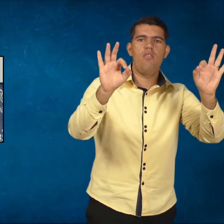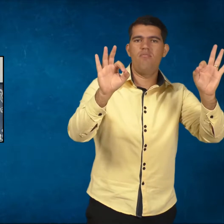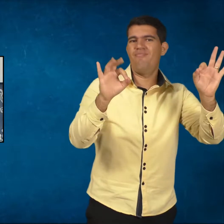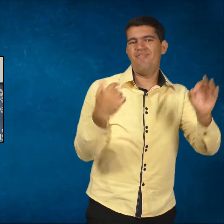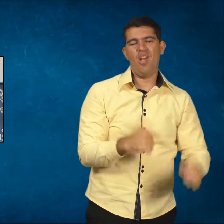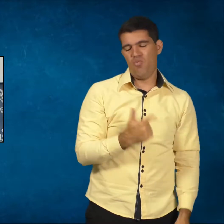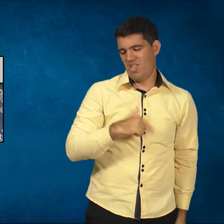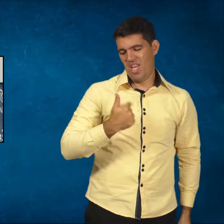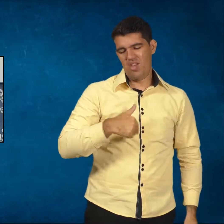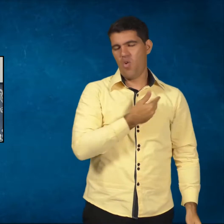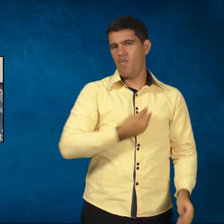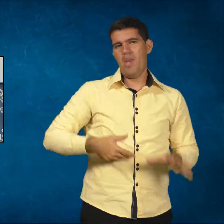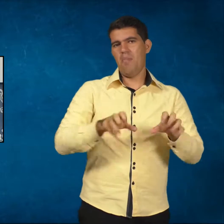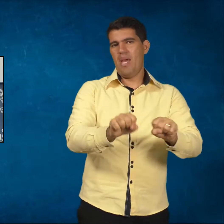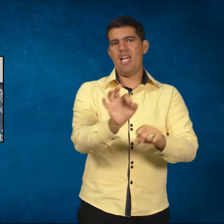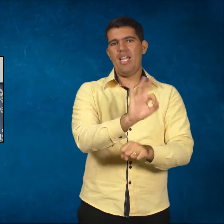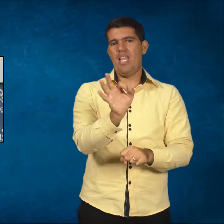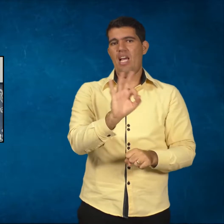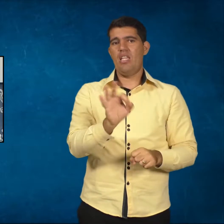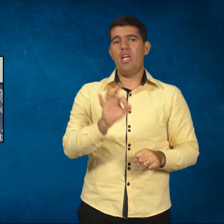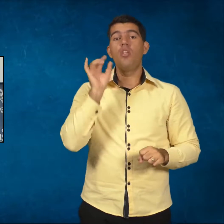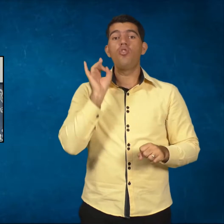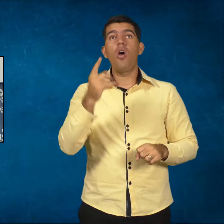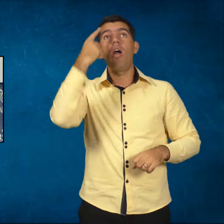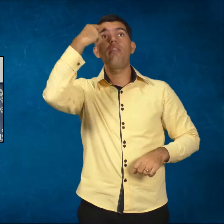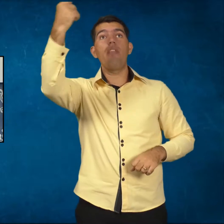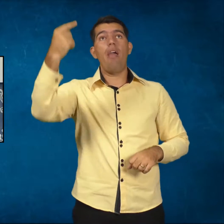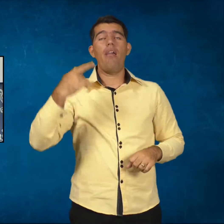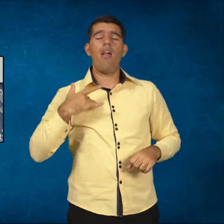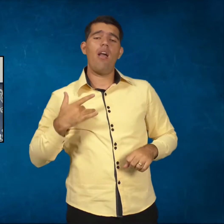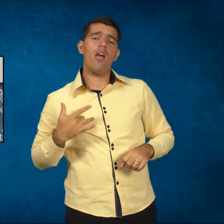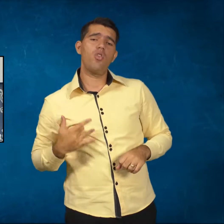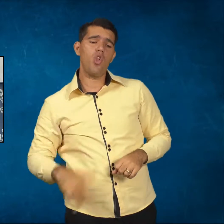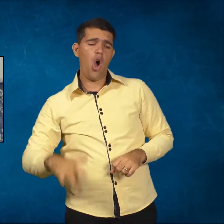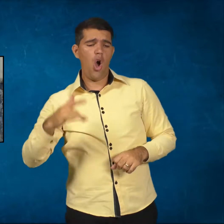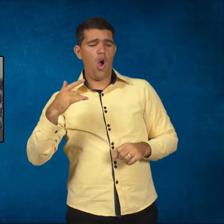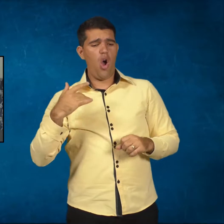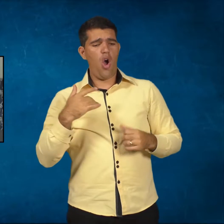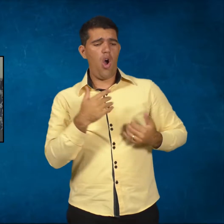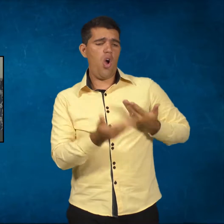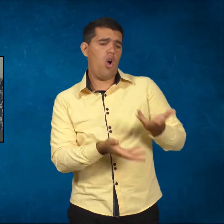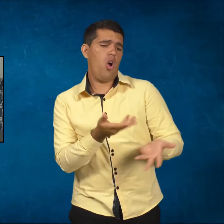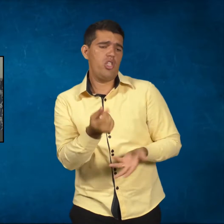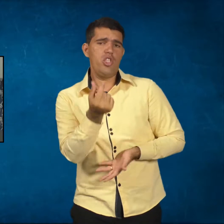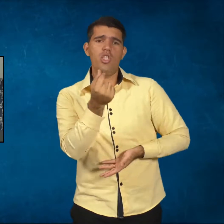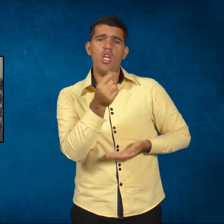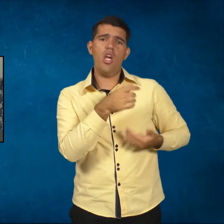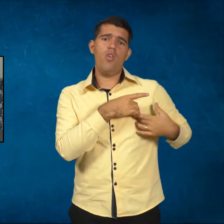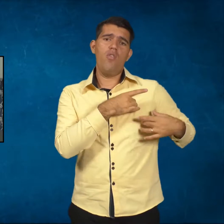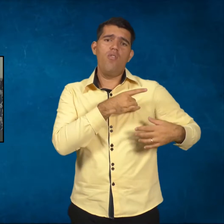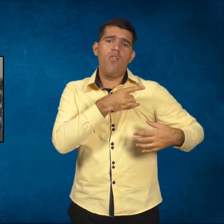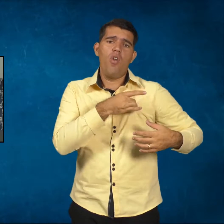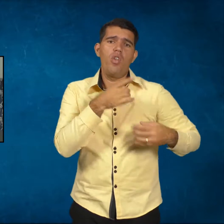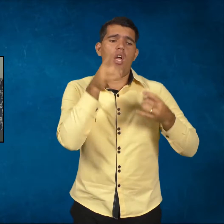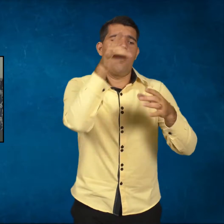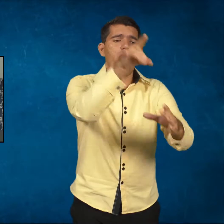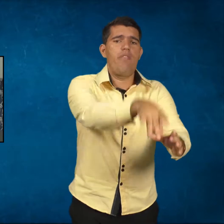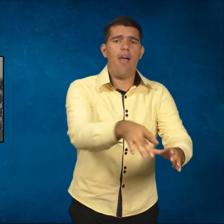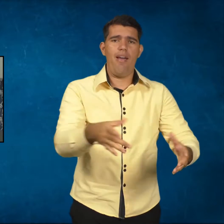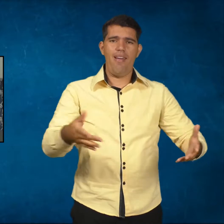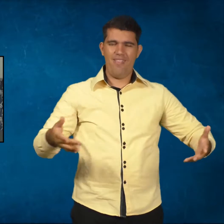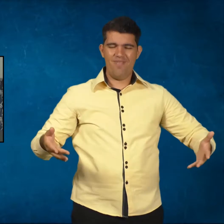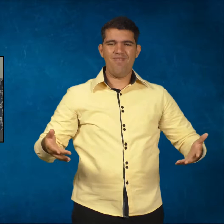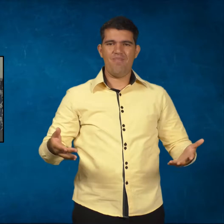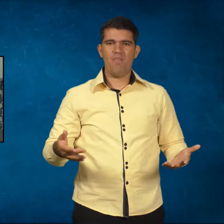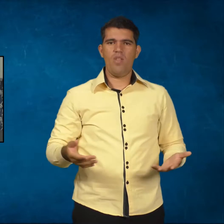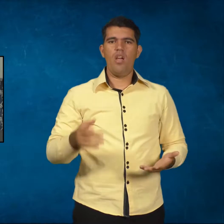Então, a gente vive ainda com uma ideia de assistencialismo, de caridade. Outro problema que é grave no Brasil,